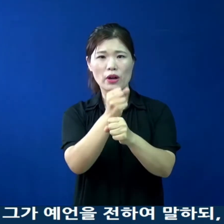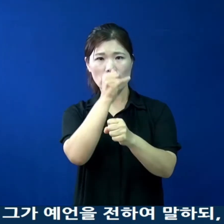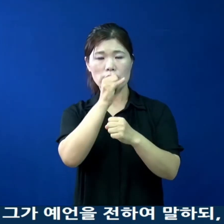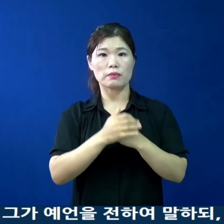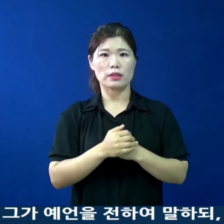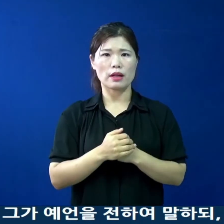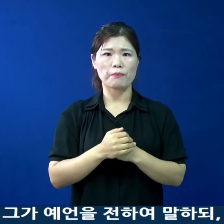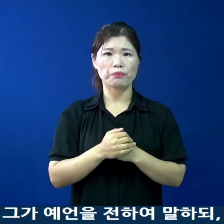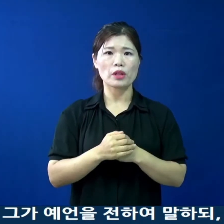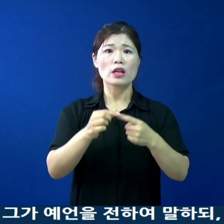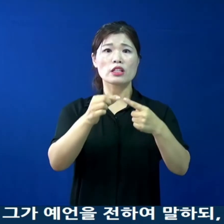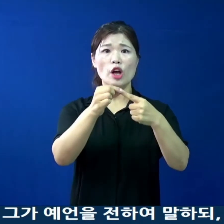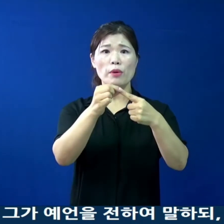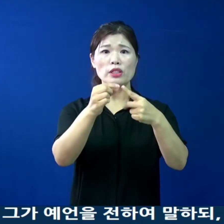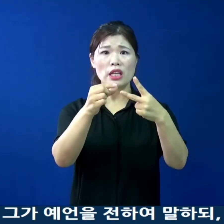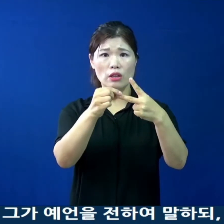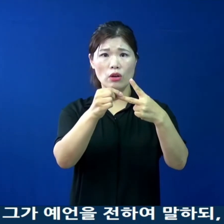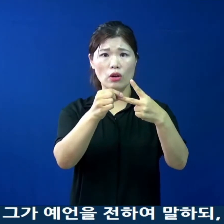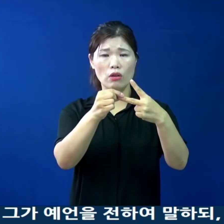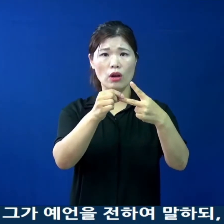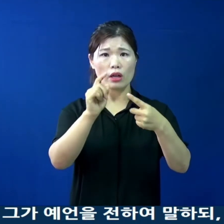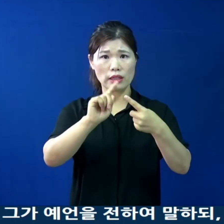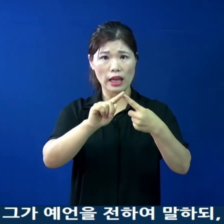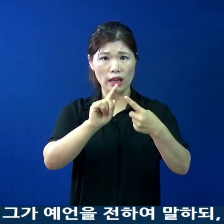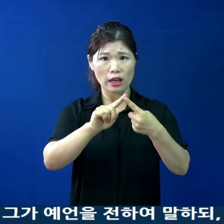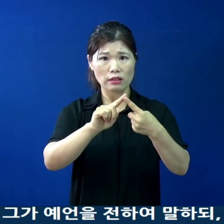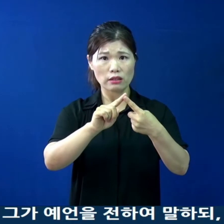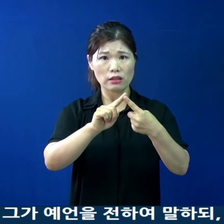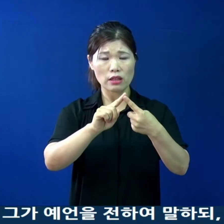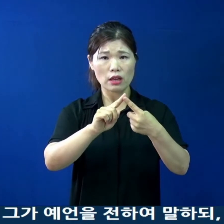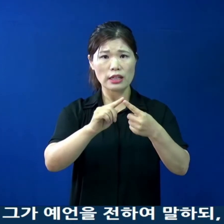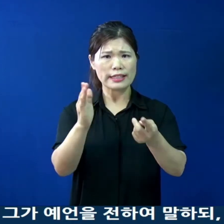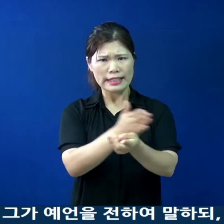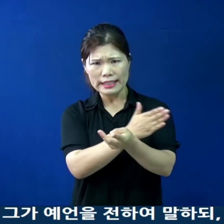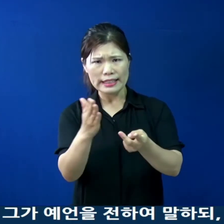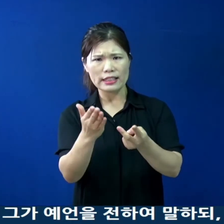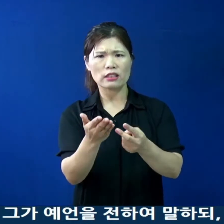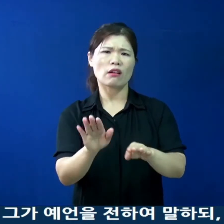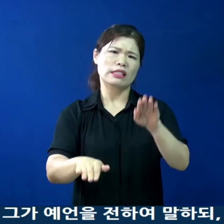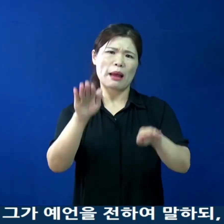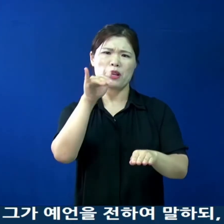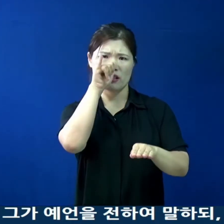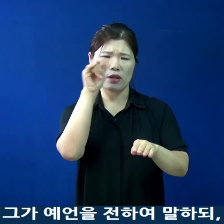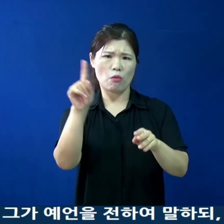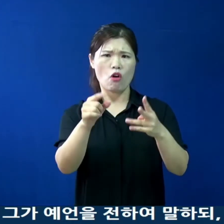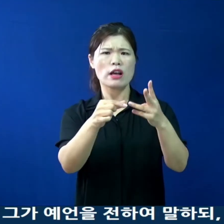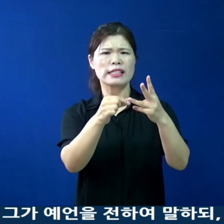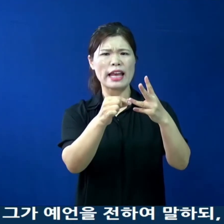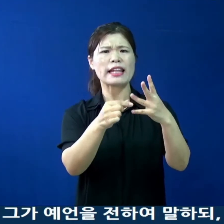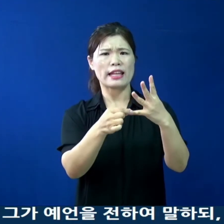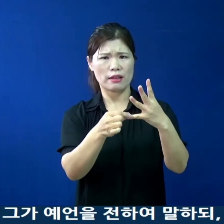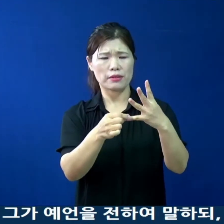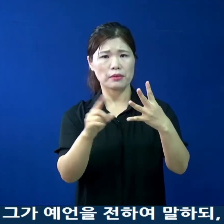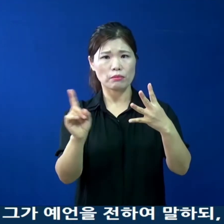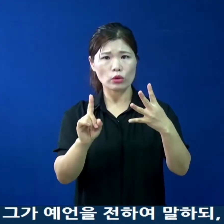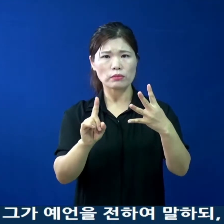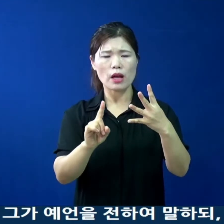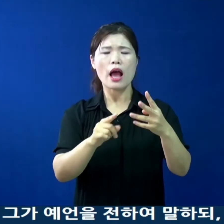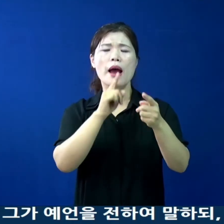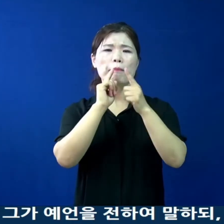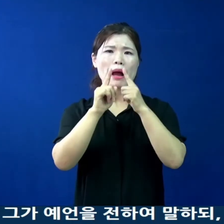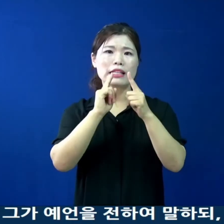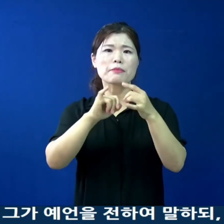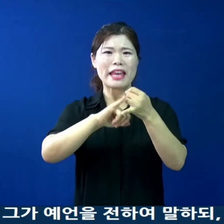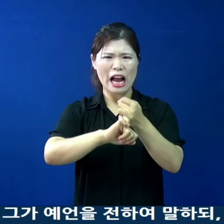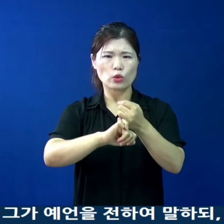예언과의 차별은 세 번째 예언과 네 번째 예언에서는 분명히 말씀의 약속이